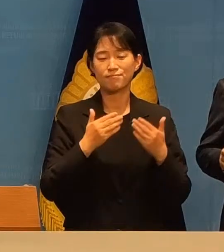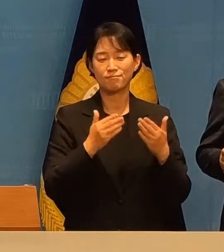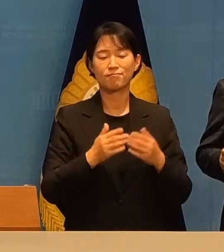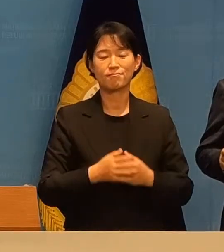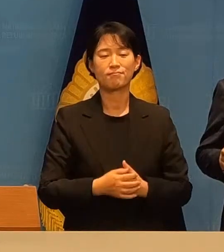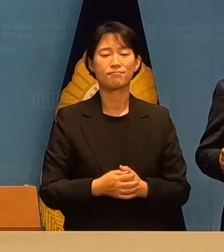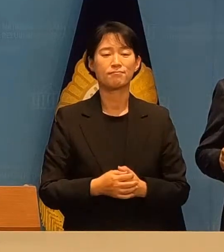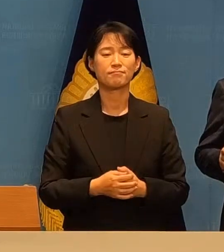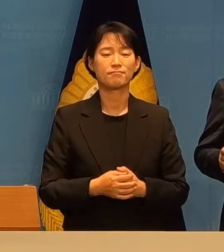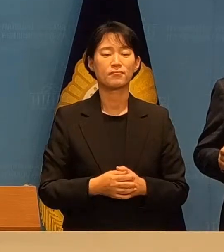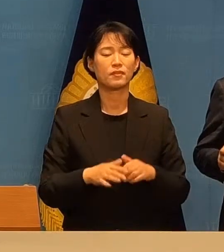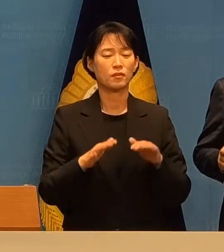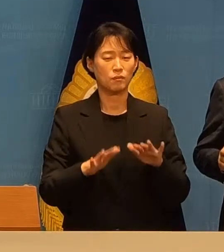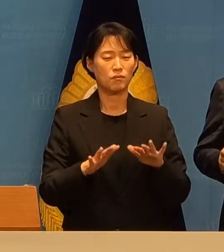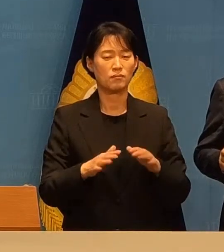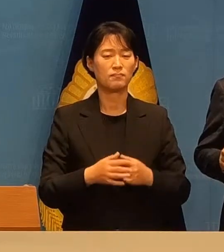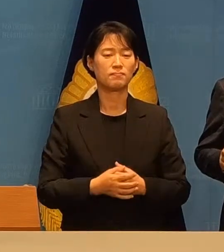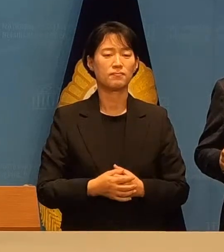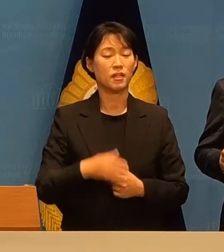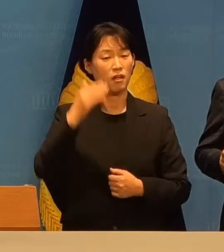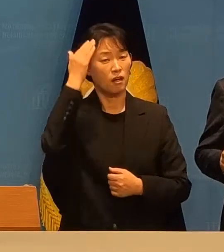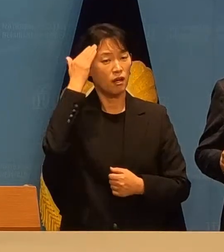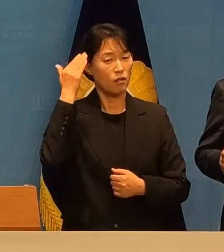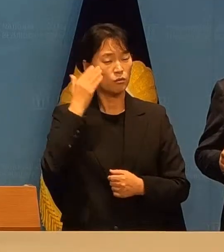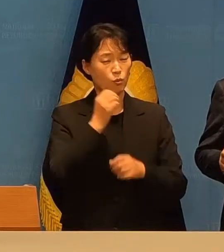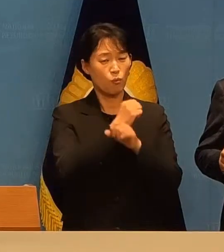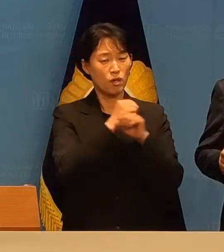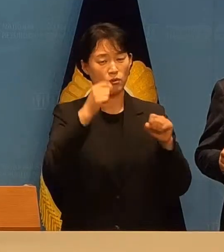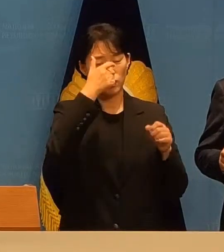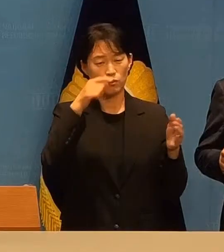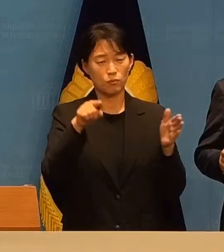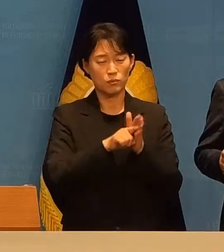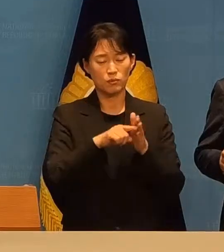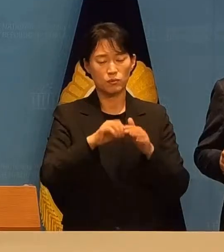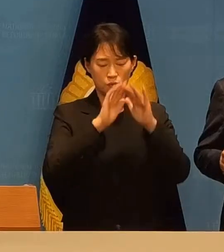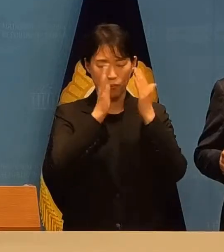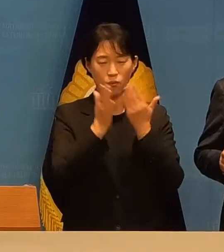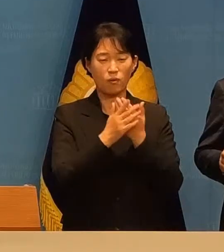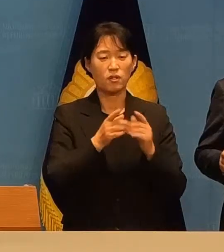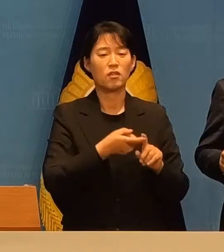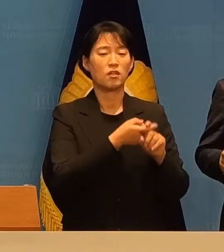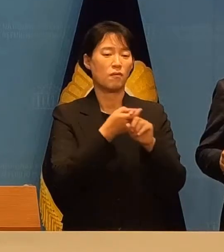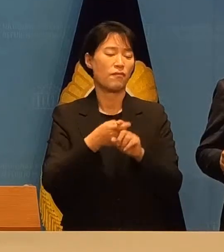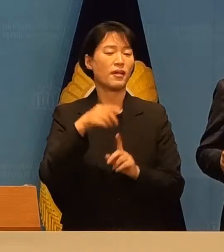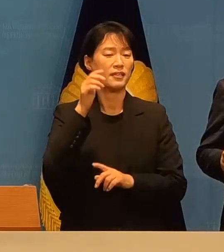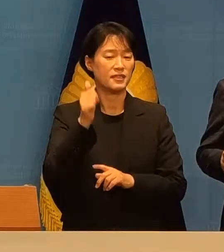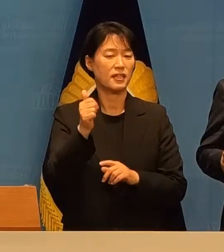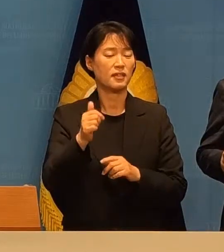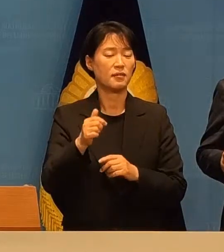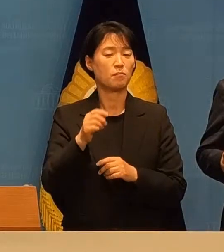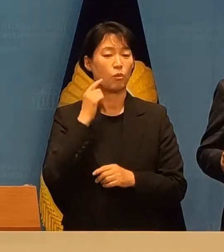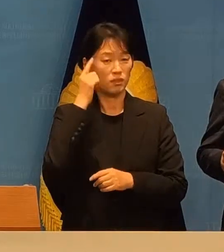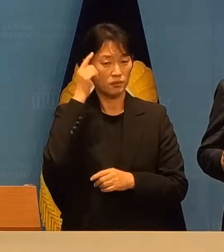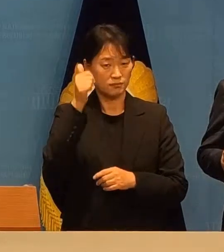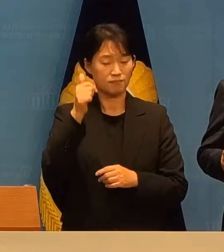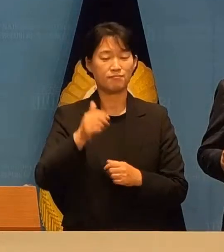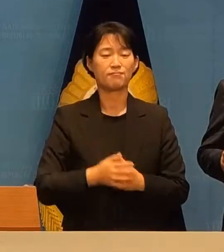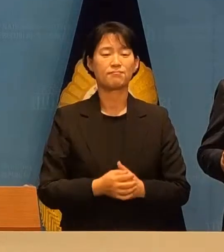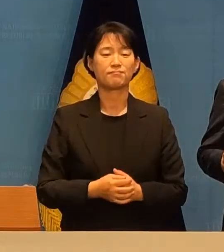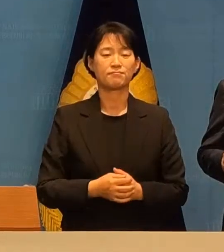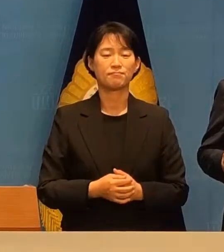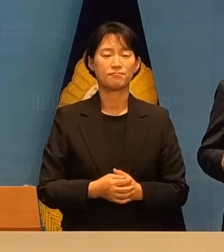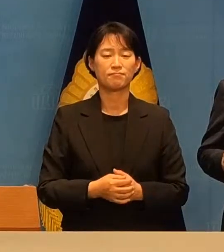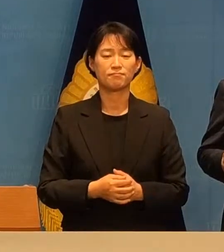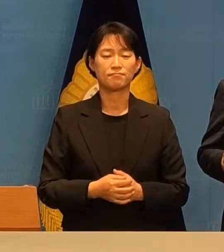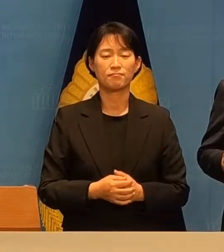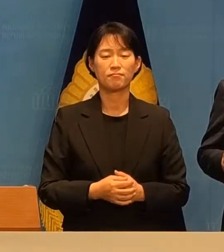드리겠습니다. 오늘 대한민국 광역 기독교 총연합회 총회장이신 심화보 목사님 있습니다.